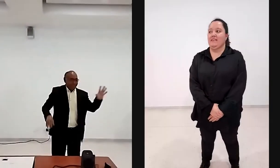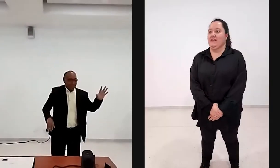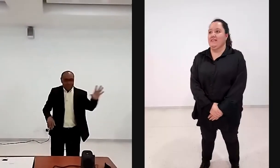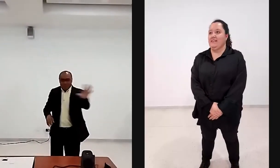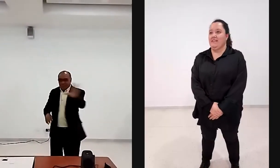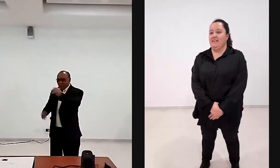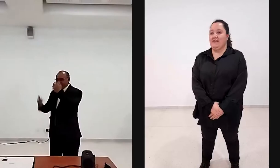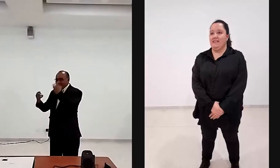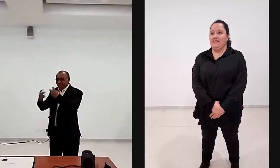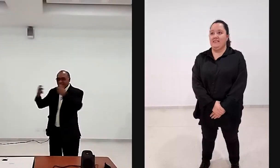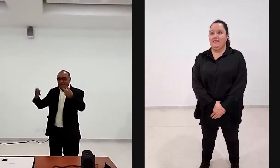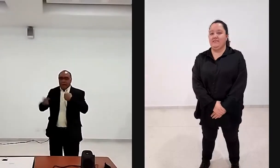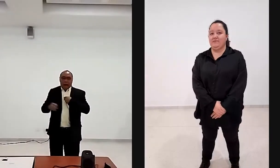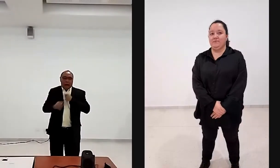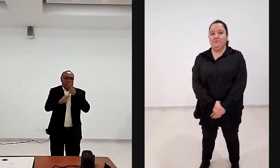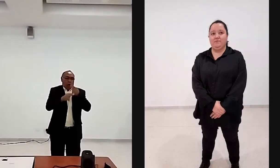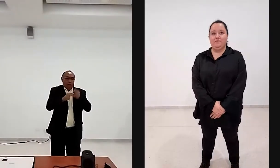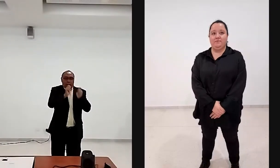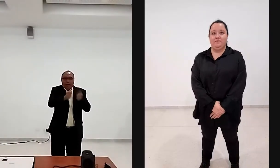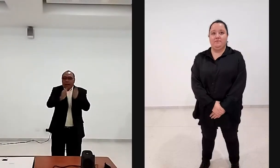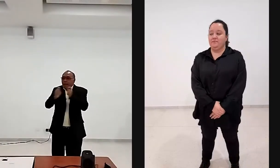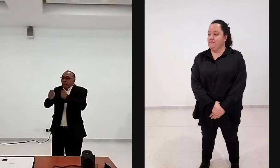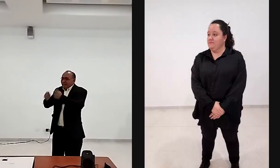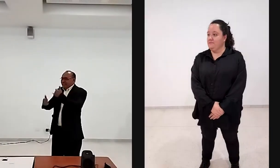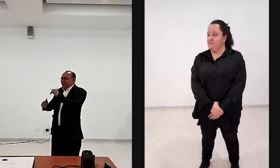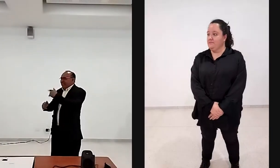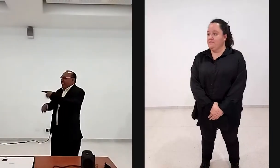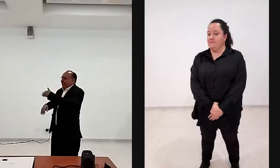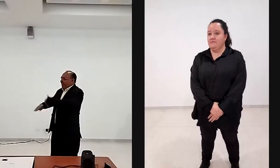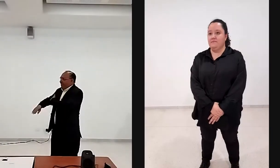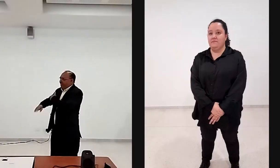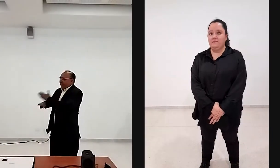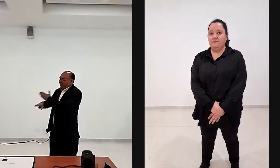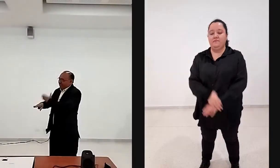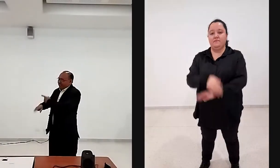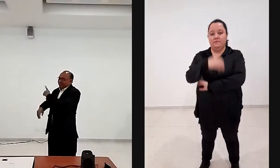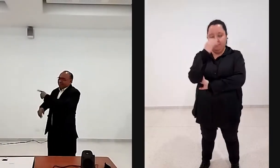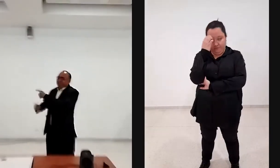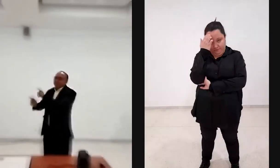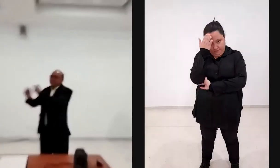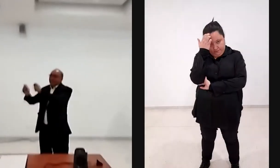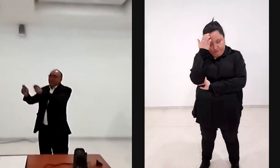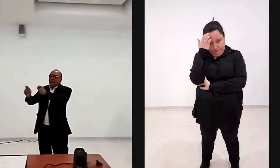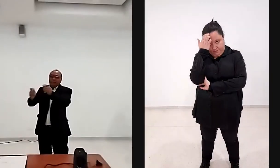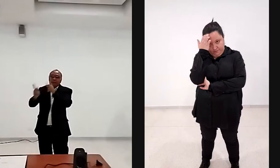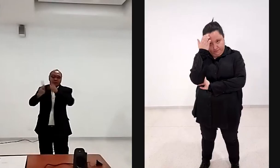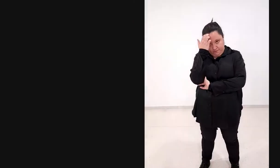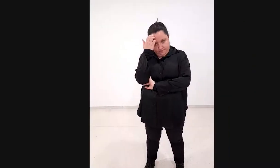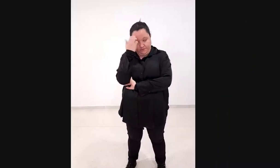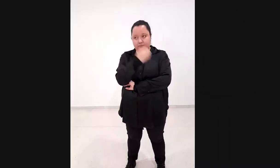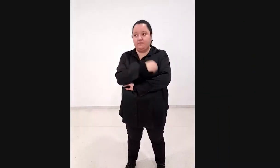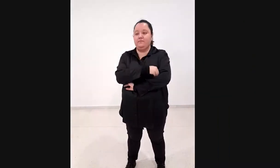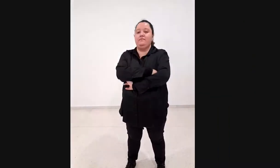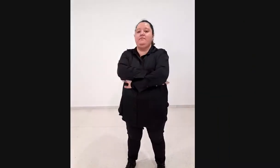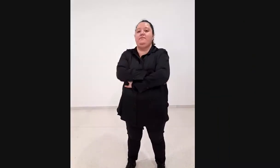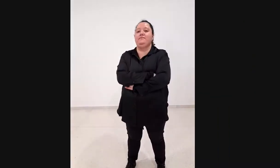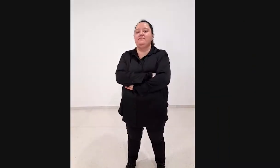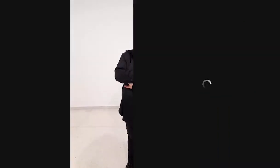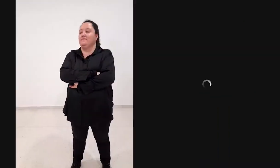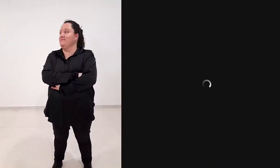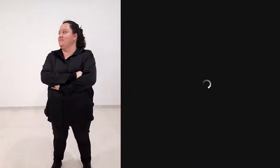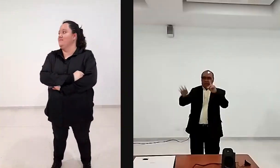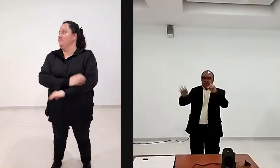muy buenos días a todas y todos los juegos saludarlos actuarlas por nombre